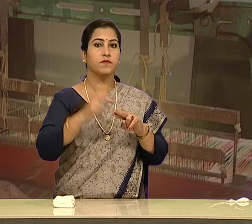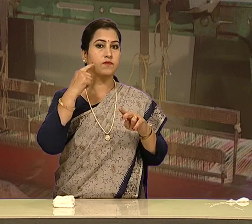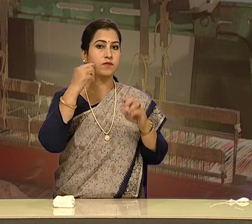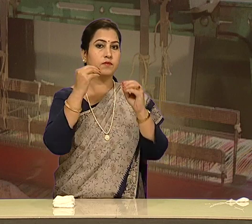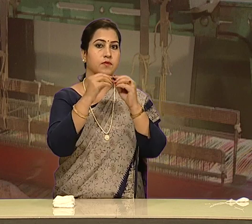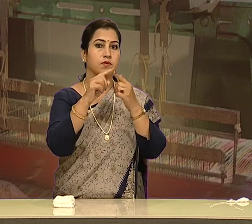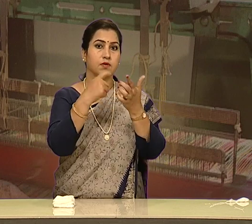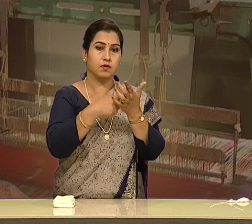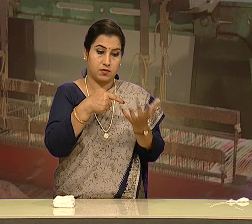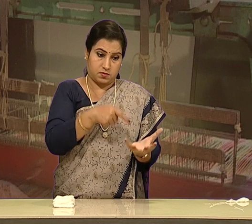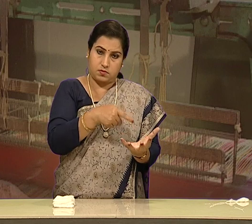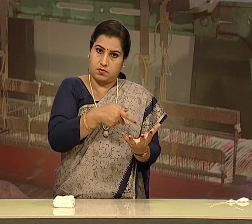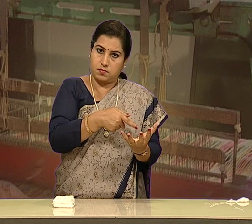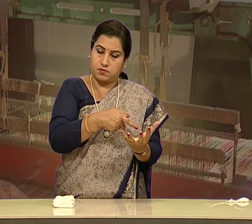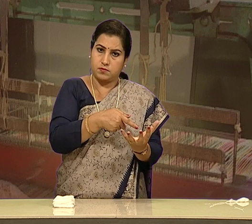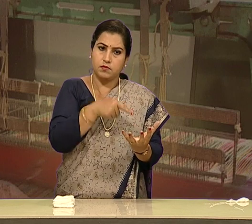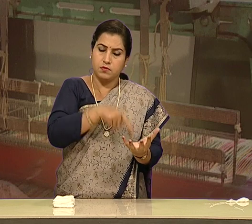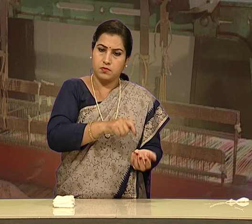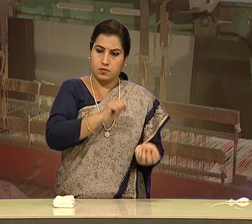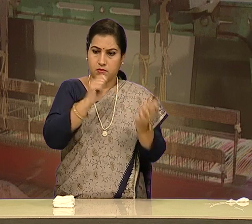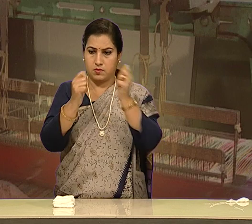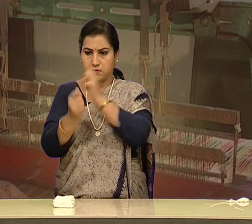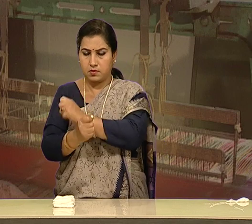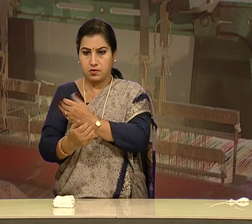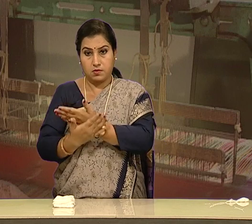क्या तंतु वस्त्र बनाने के लिए तैयार हैं?